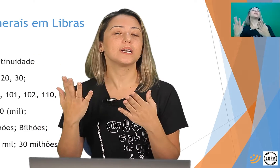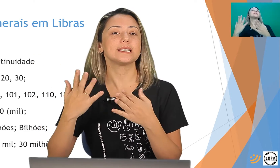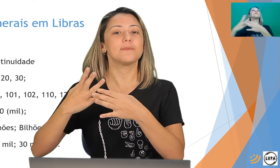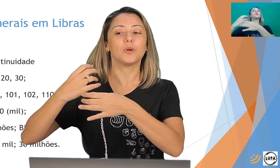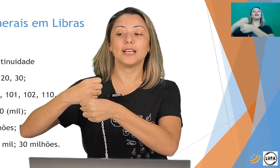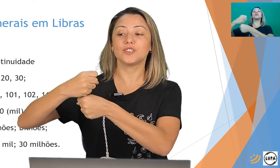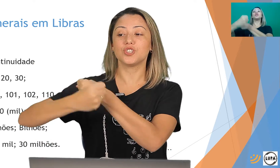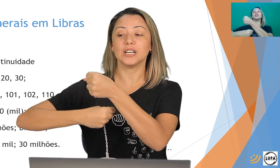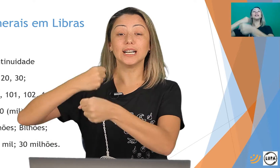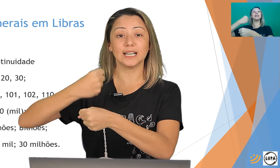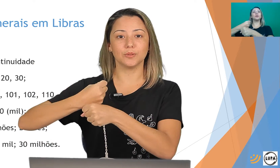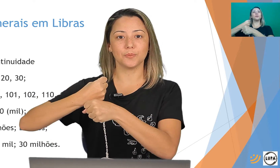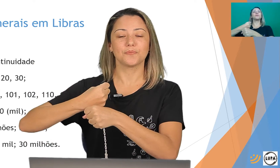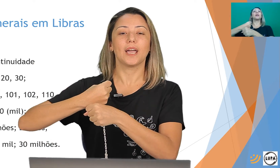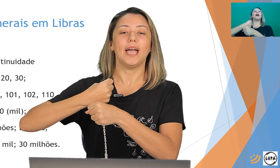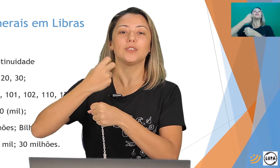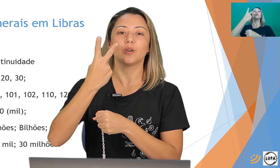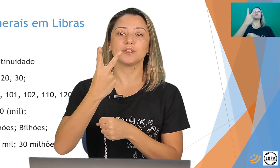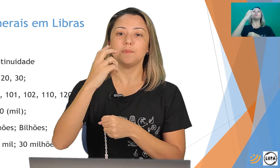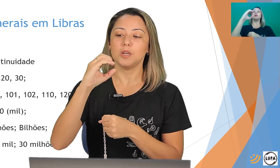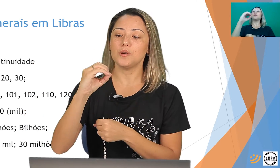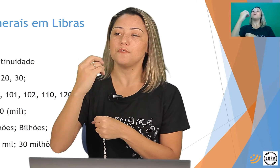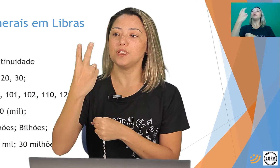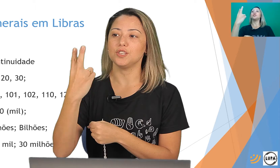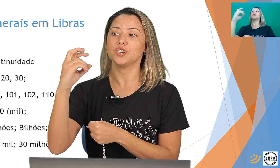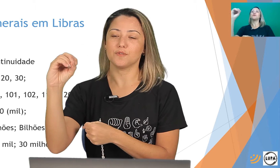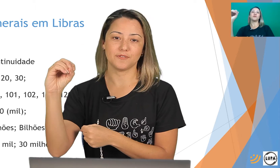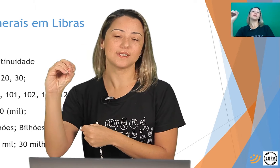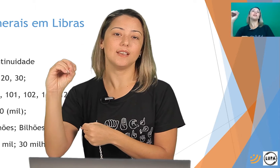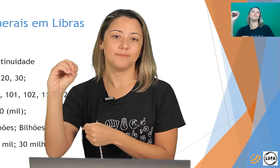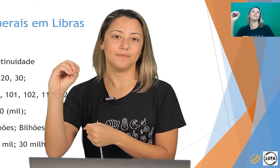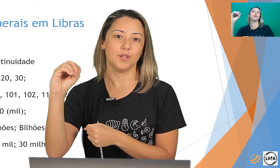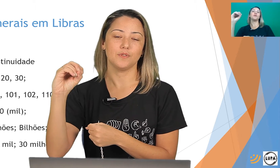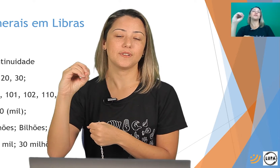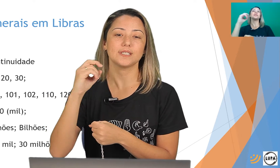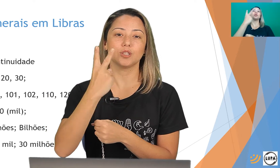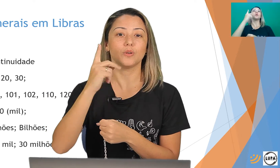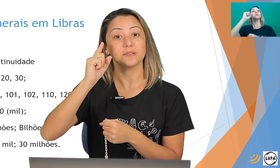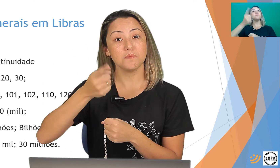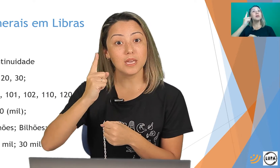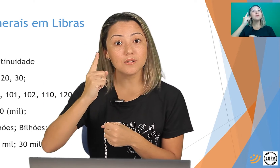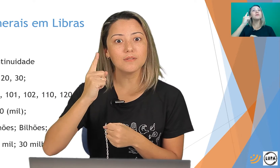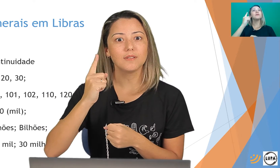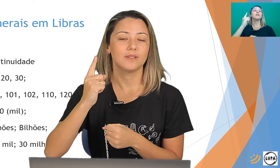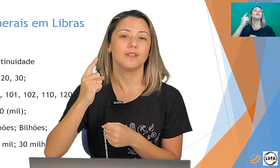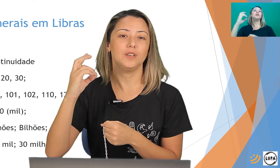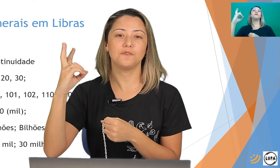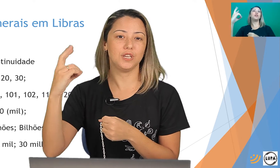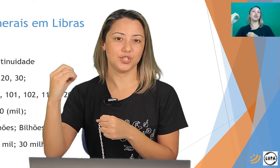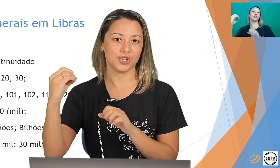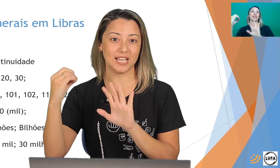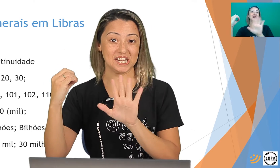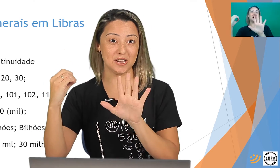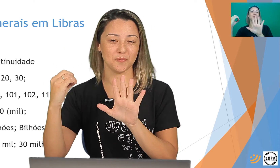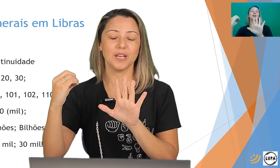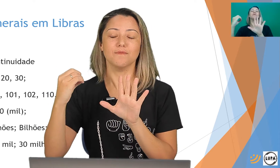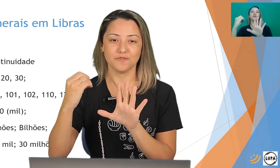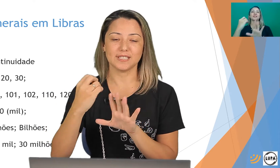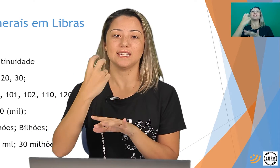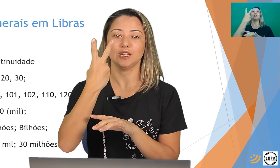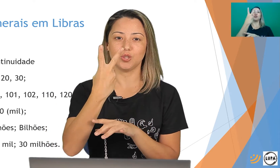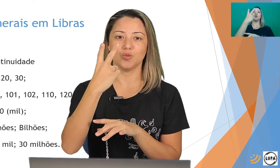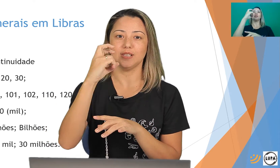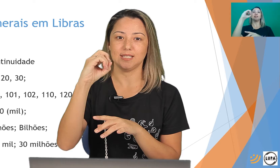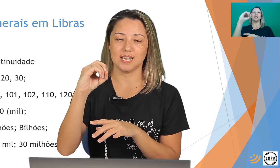fazer. Por exemplo, este ano é 2020, eu vou fazer. Não vou fazer 2020, daí não.